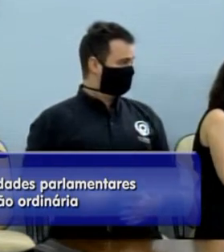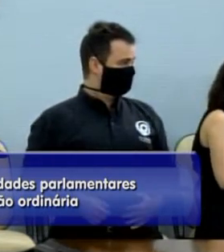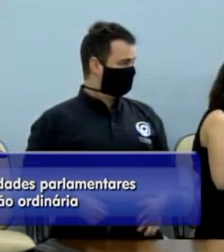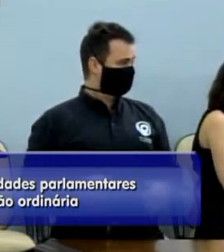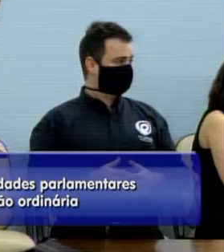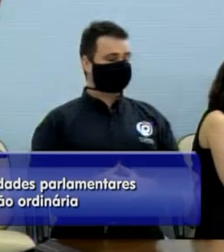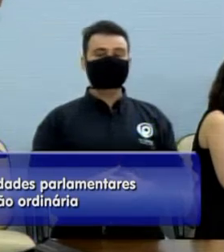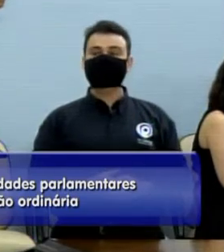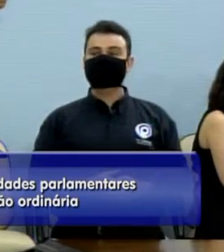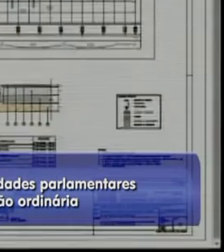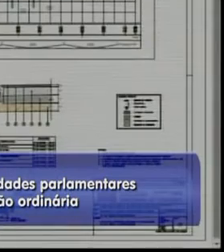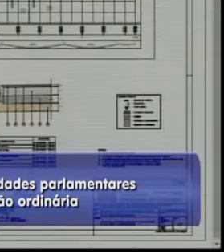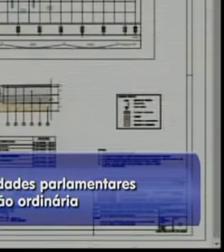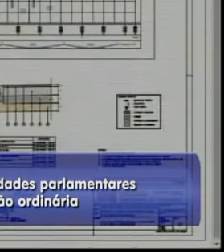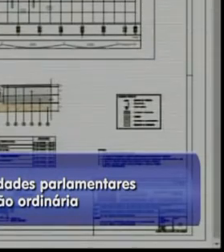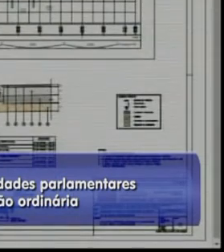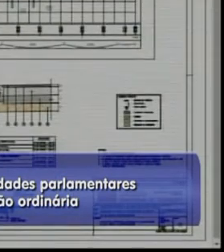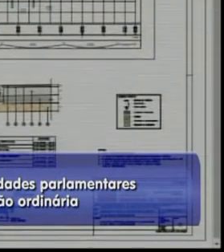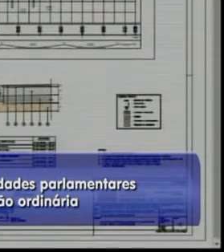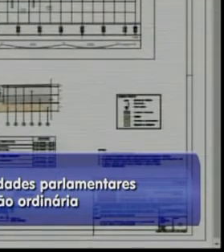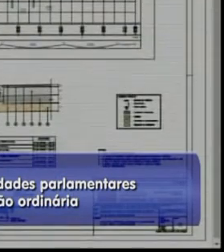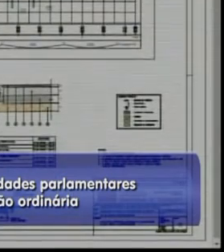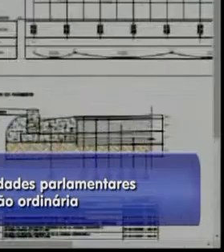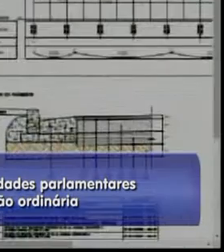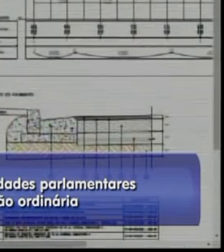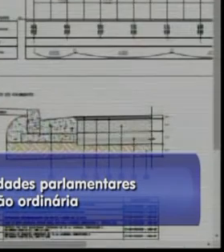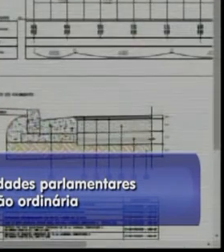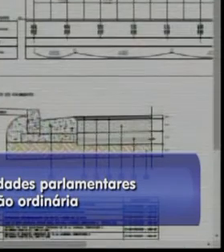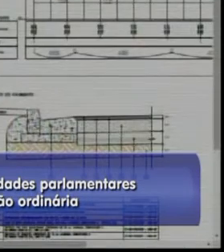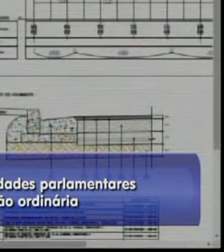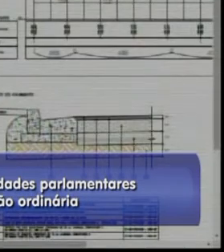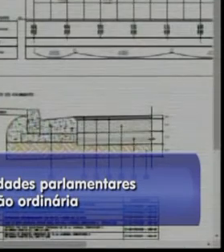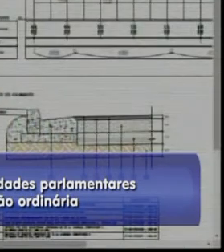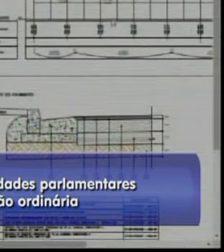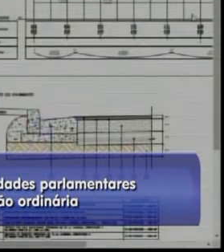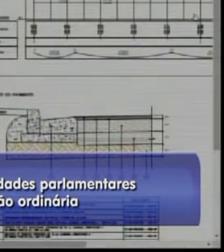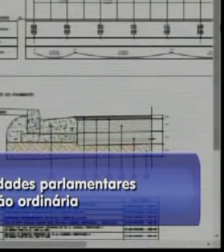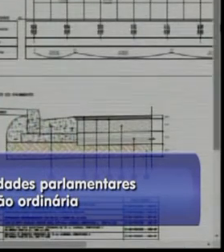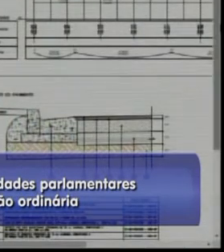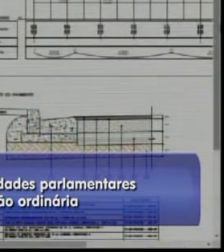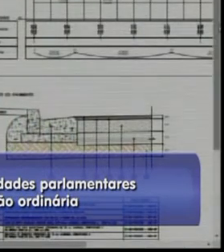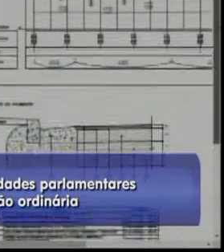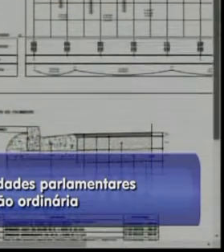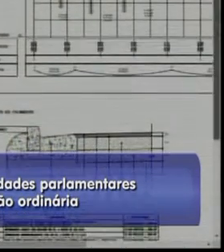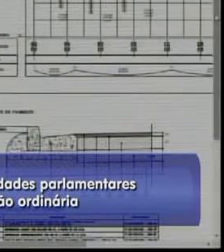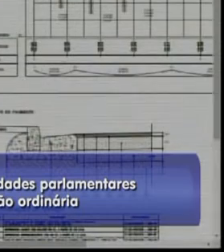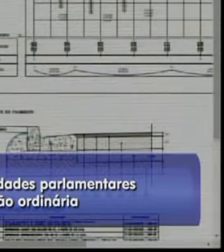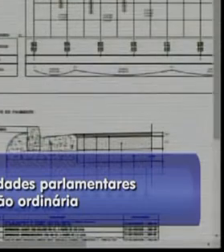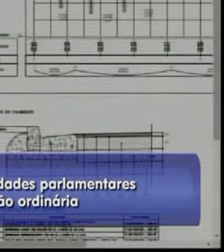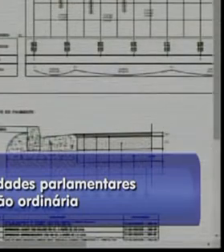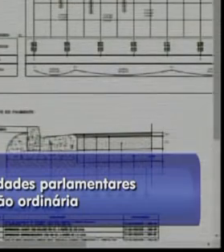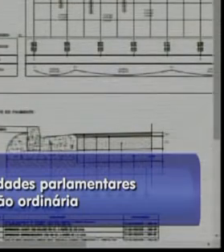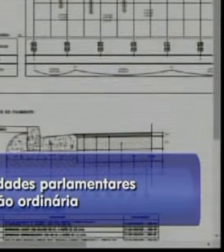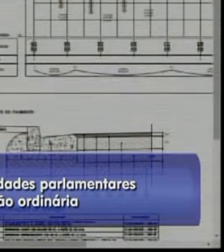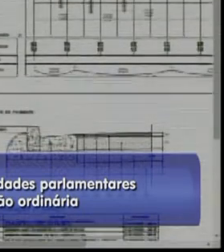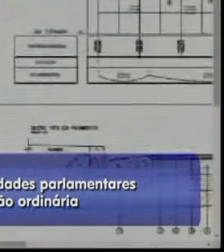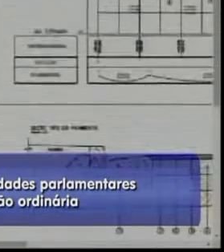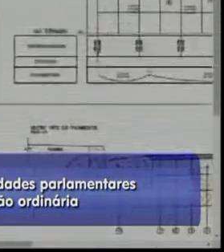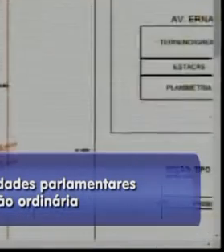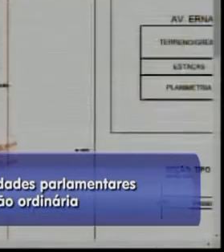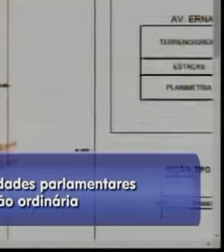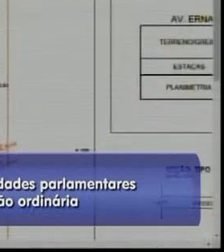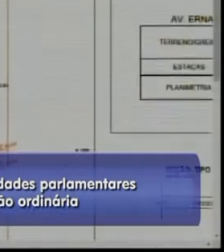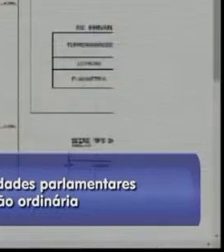tela cheia para nós ou não? Ah, ou não? Ah, pronto, muito obrigado. Isso, pode aumentar então naquele trecho.